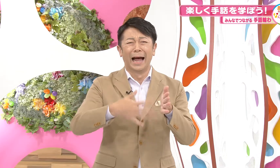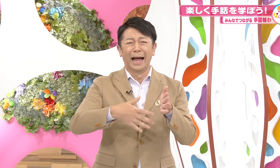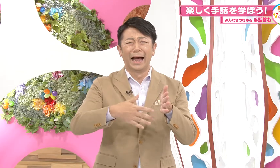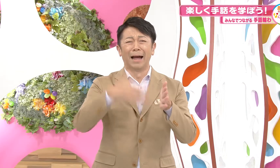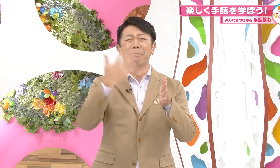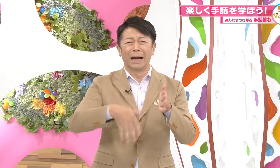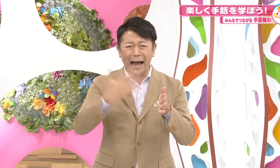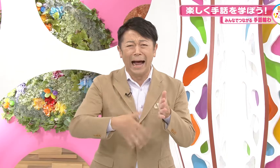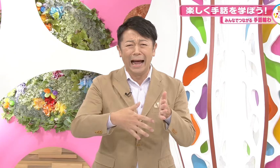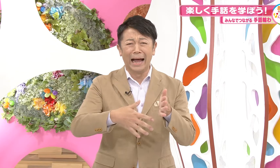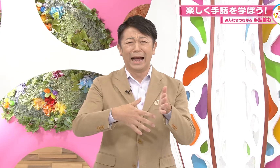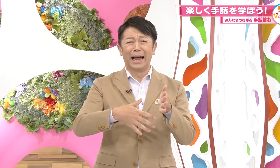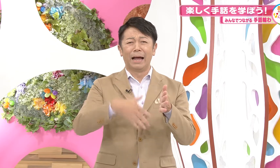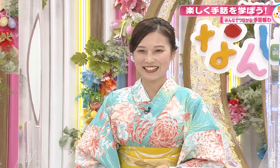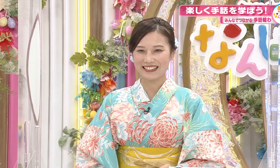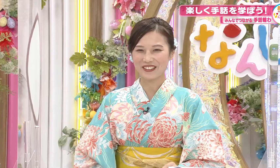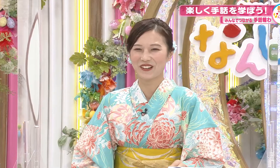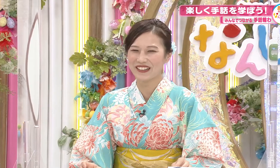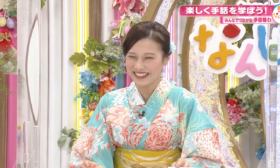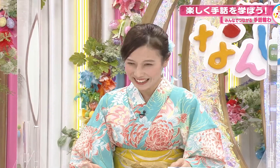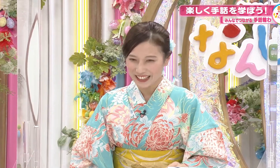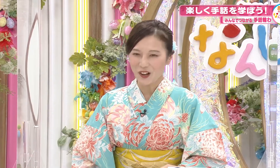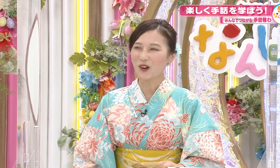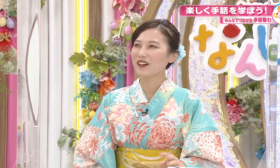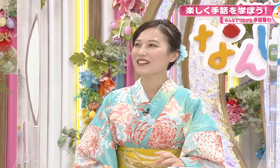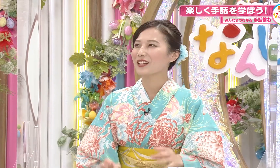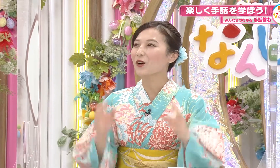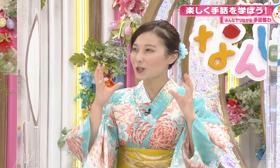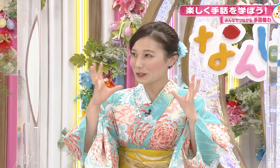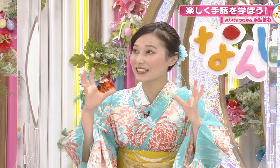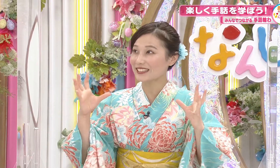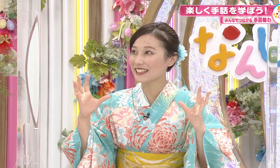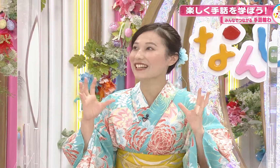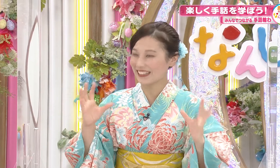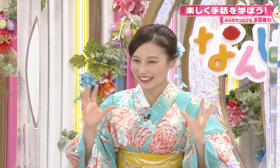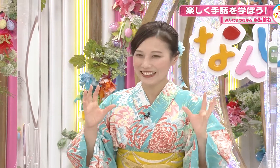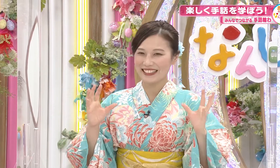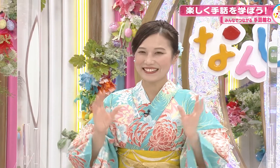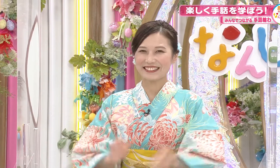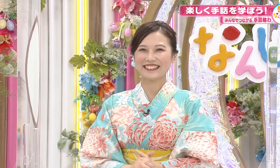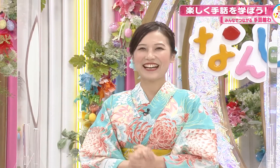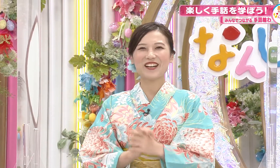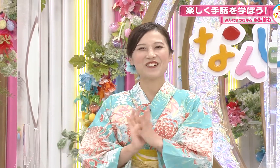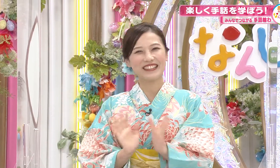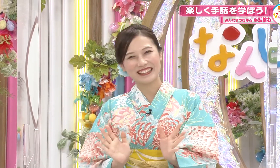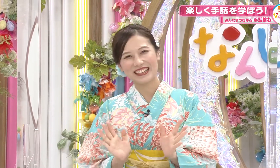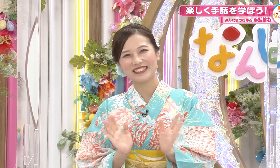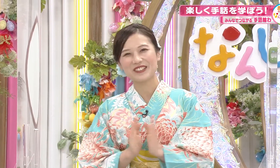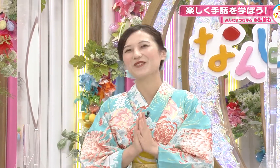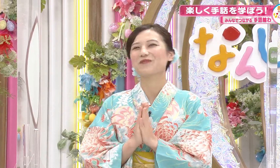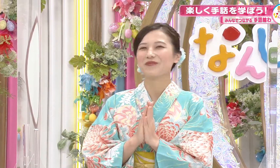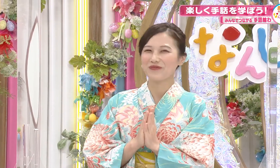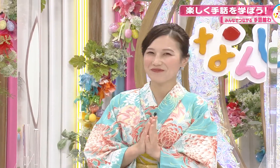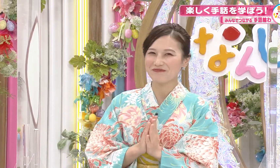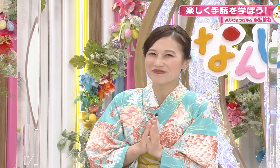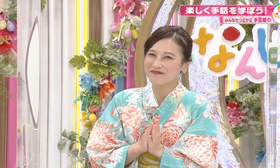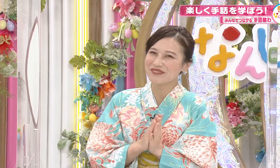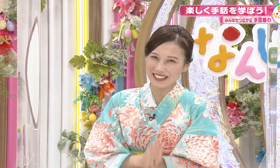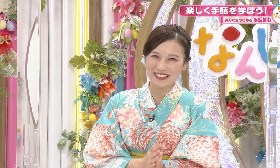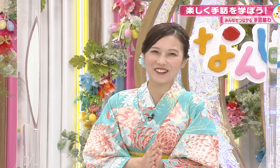か、はい、今日は宿題、ま、 顔がメインなんだよ。 表情も大切ですからね。 宿題 終わった後、 でも手話ですから。 まだをお